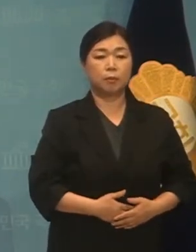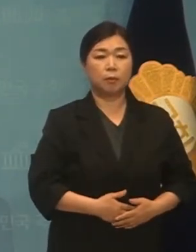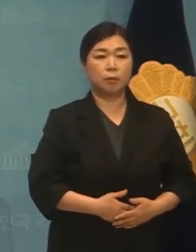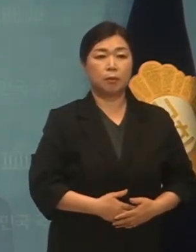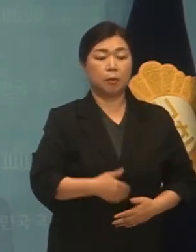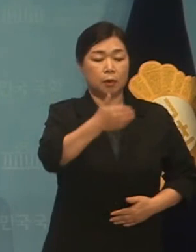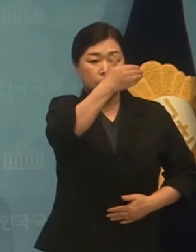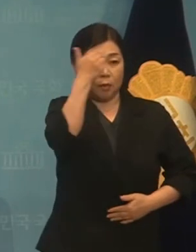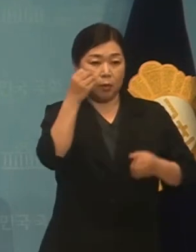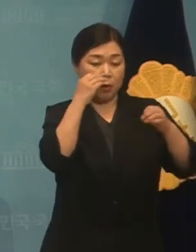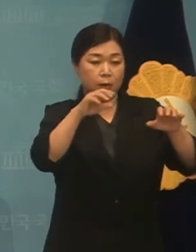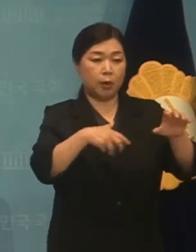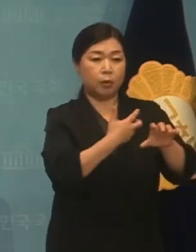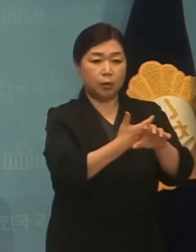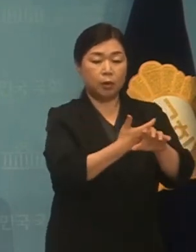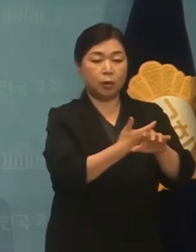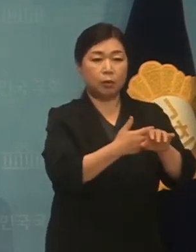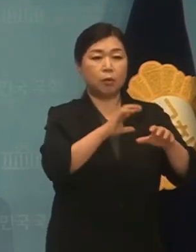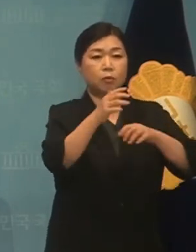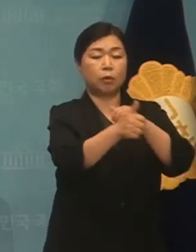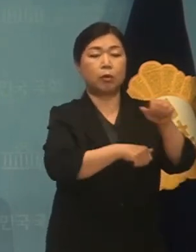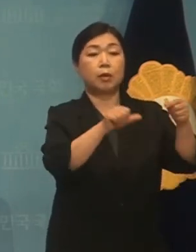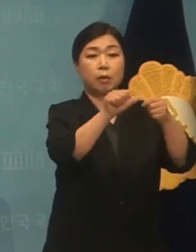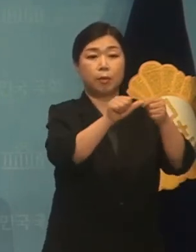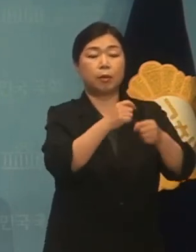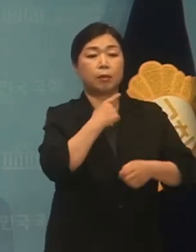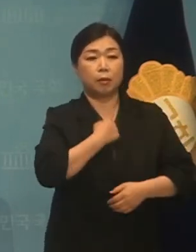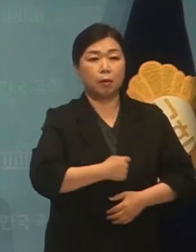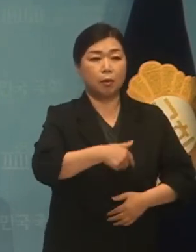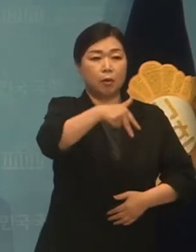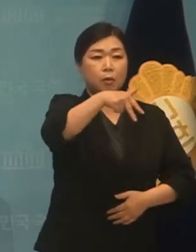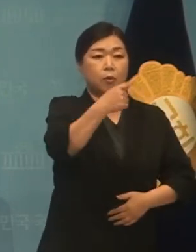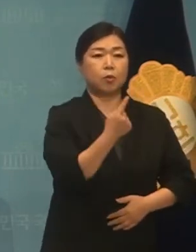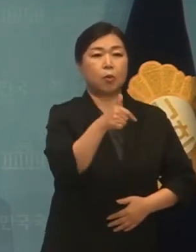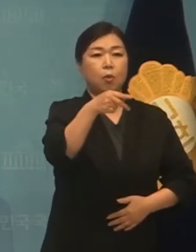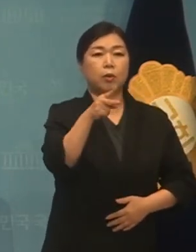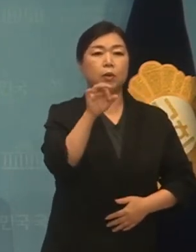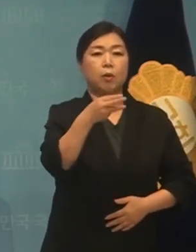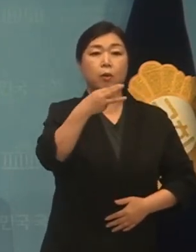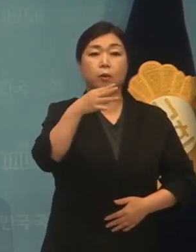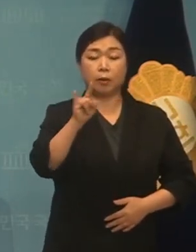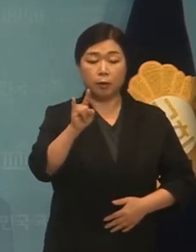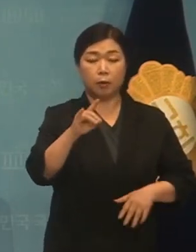젊고 개혁적인 옷은 저 조경태가 국민의 힘을